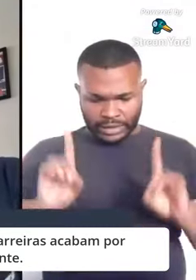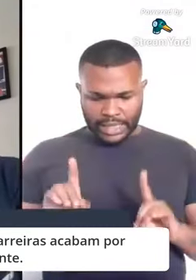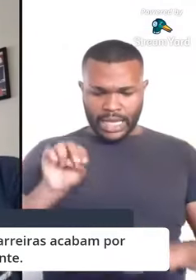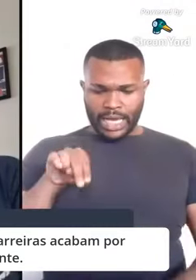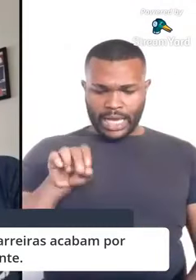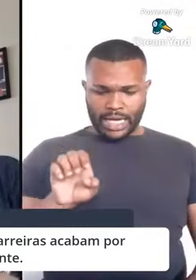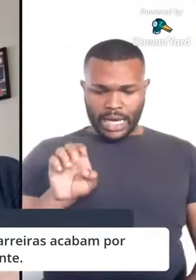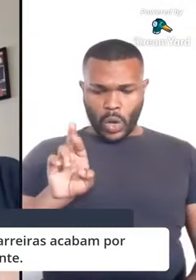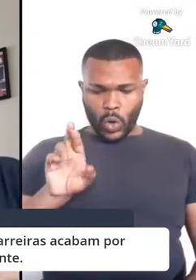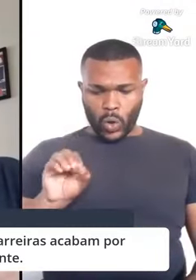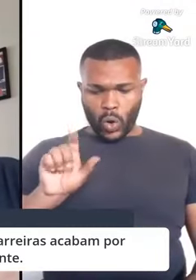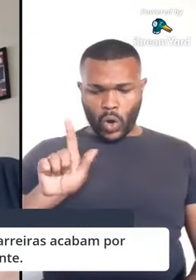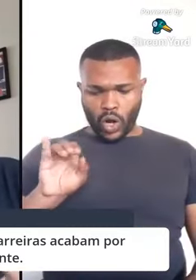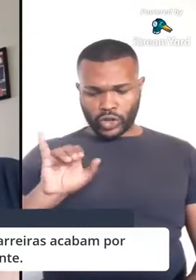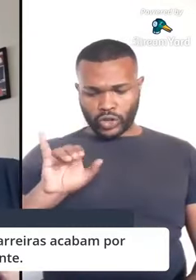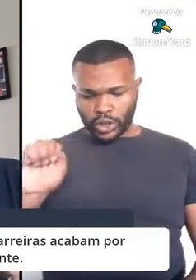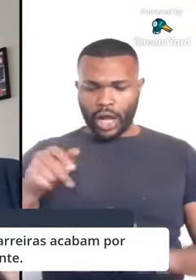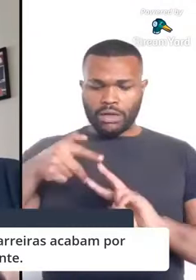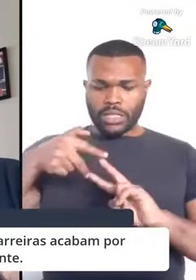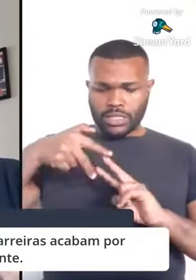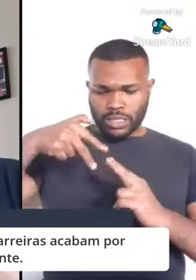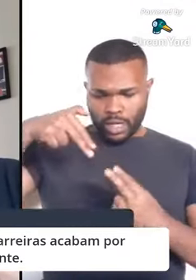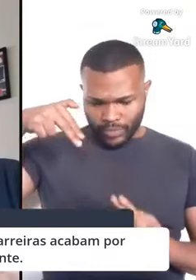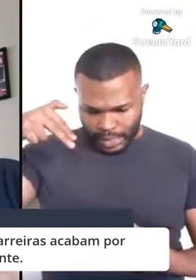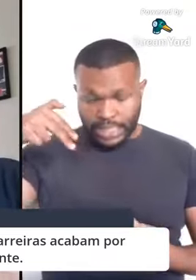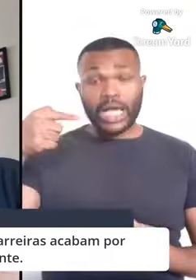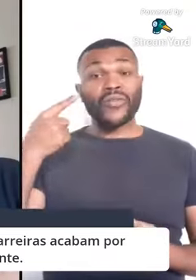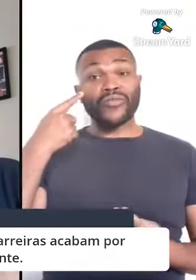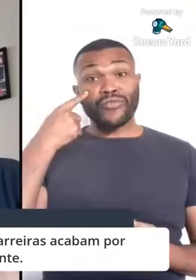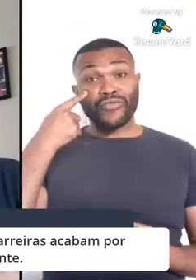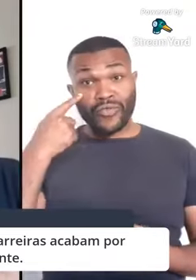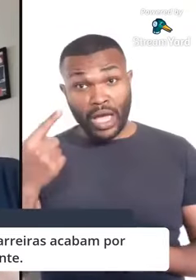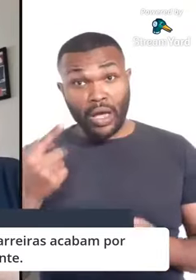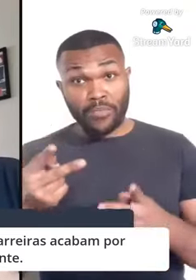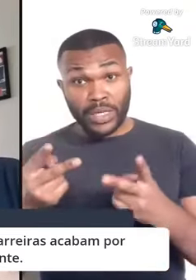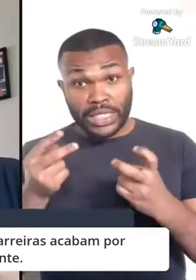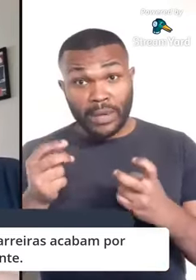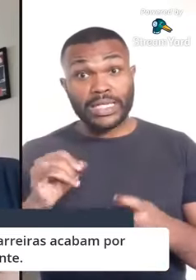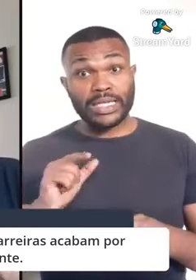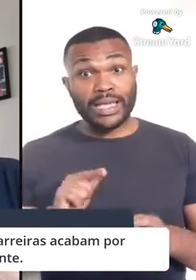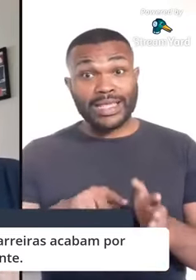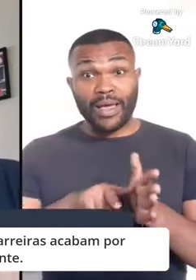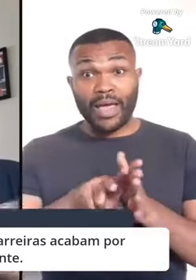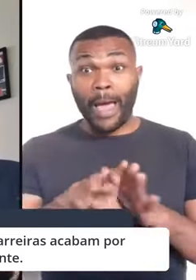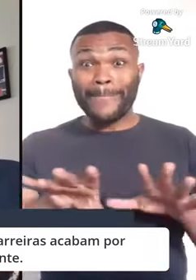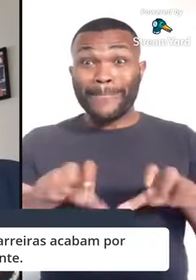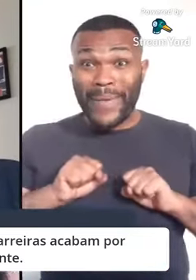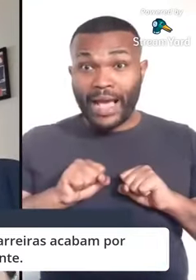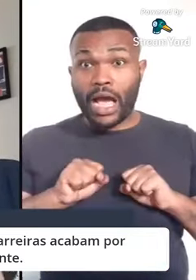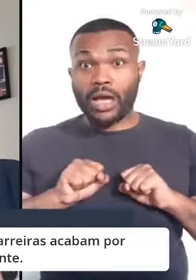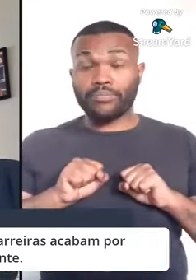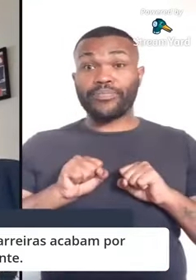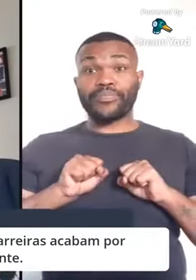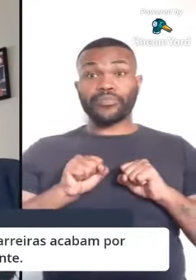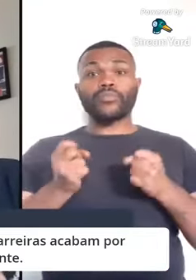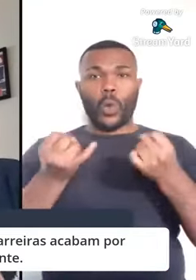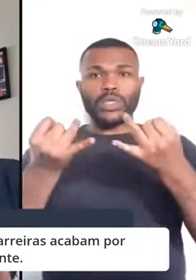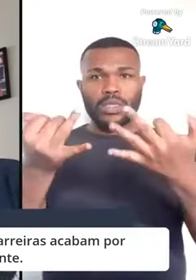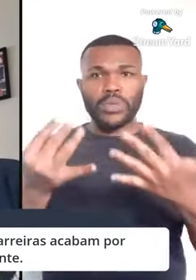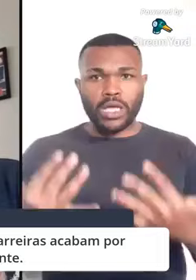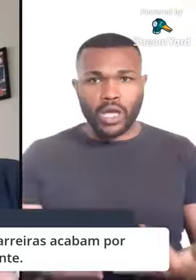condição genética, nesse momento, se você pegar esse vírus. Pense, você que está em